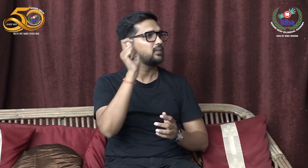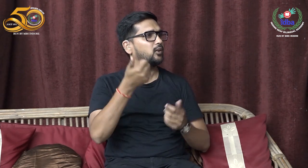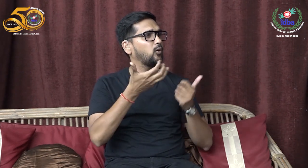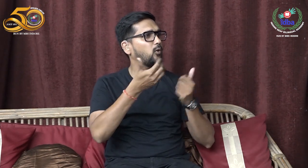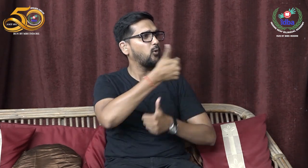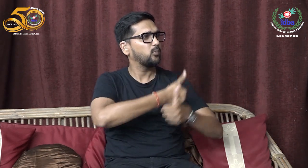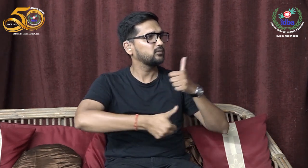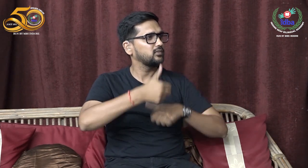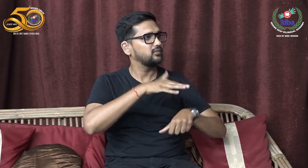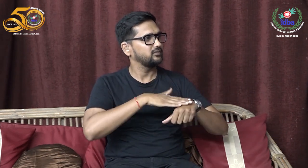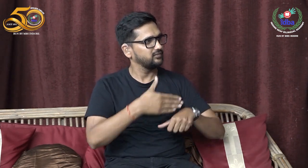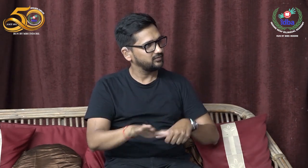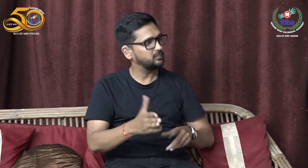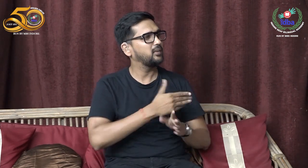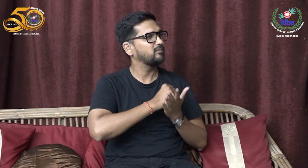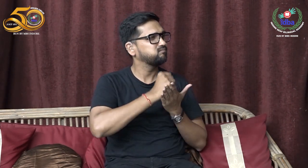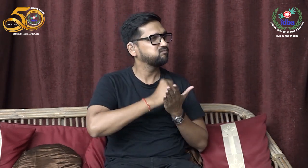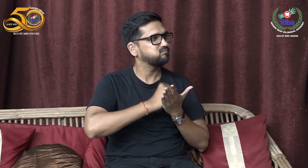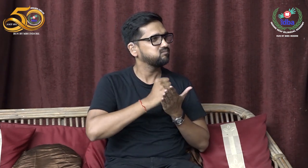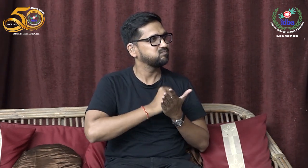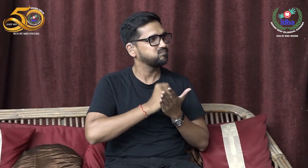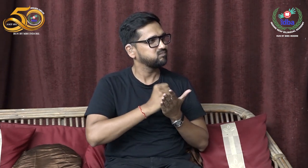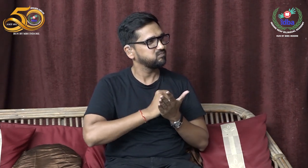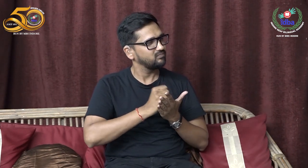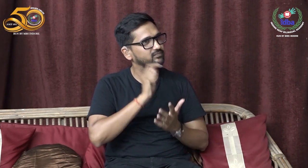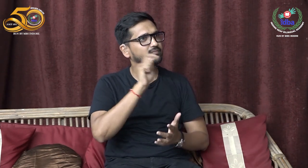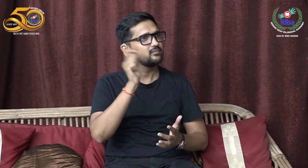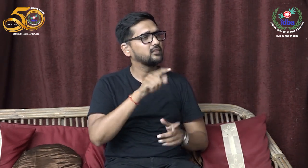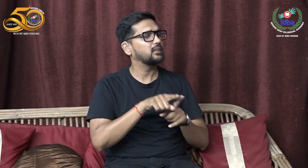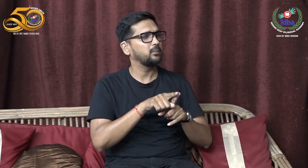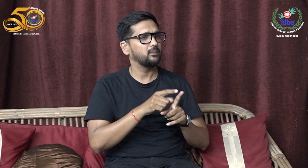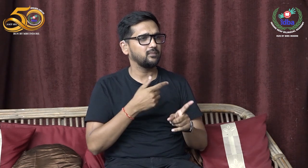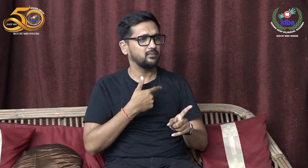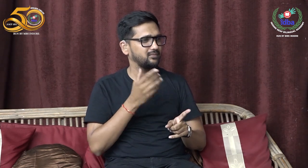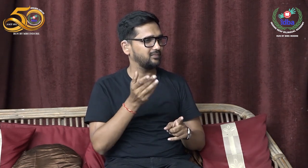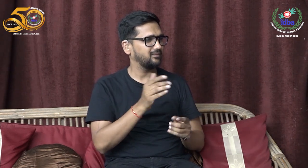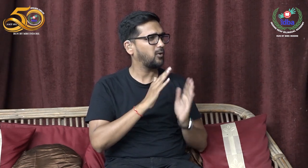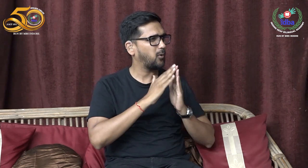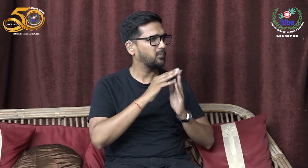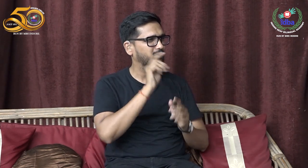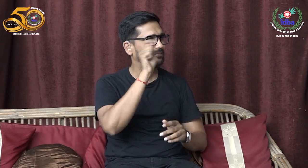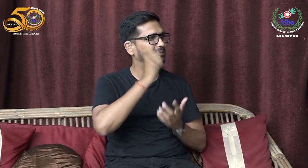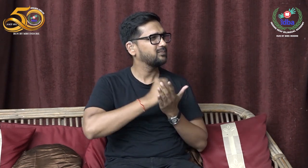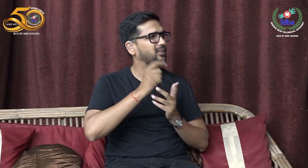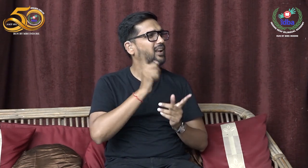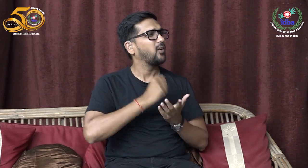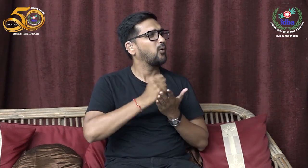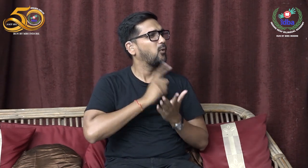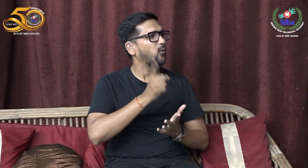मैं जब उषा मैम के स्कूल में आया था IDBA, तब मैं कंपटीशन में भी 1-2 बार गया, और मुझे प्रैक्टिस जब मैंने की, मुझे अच्छा लगता था। घर पे भी बैडमिंटन जो है